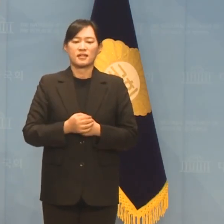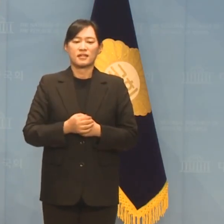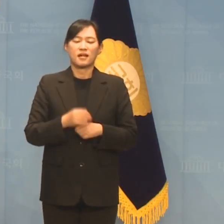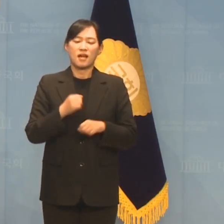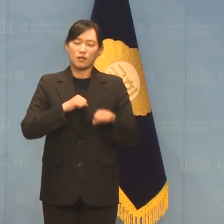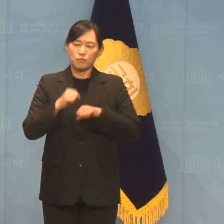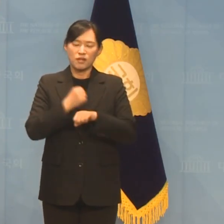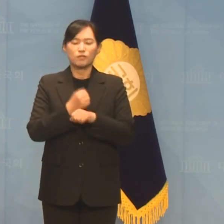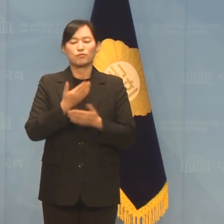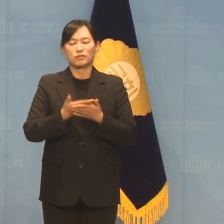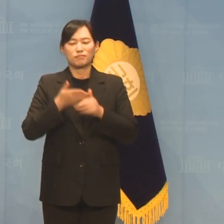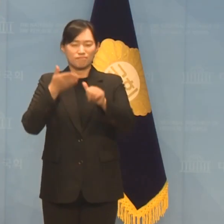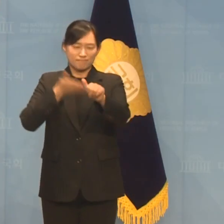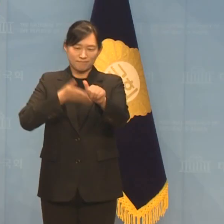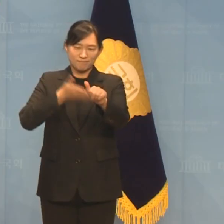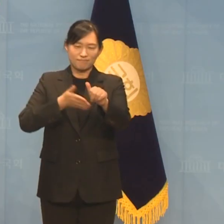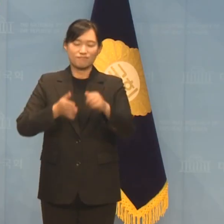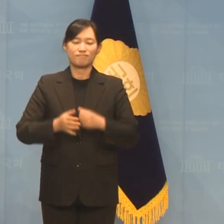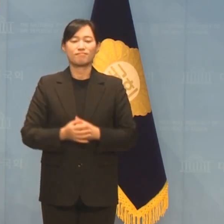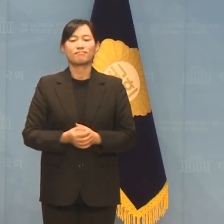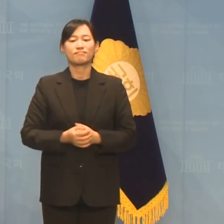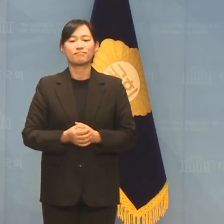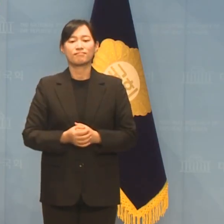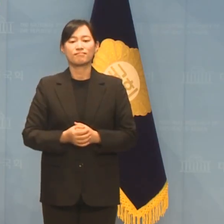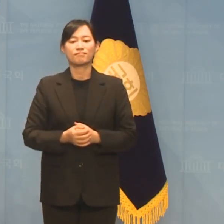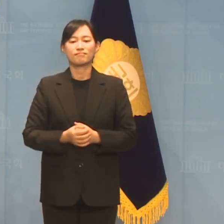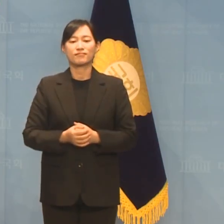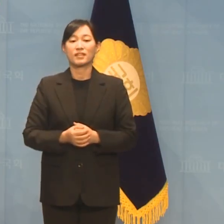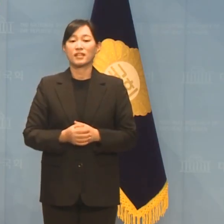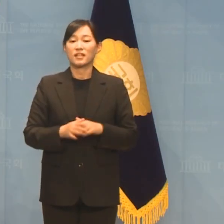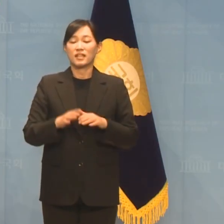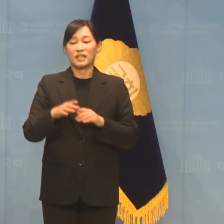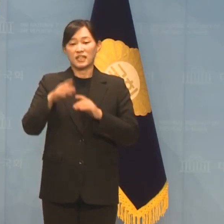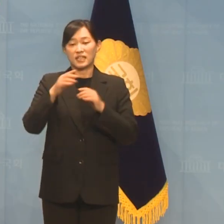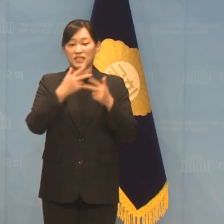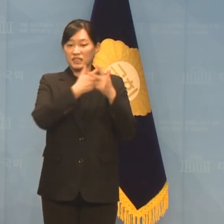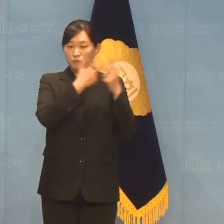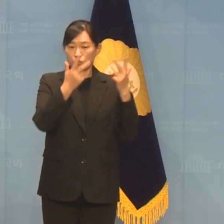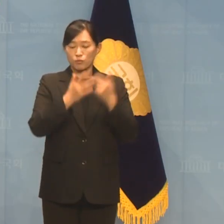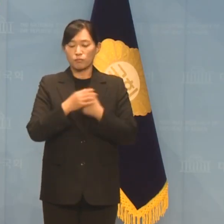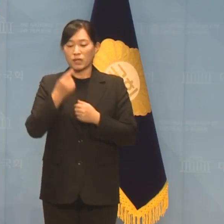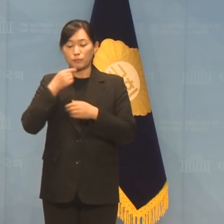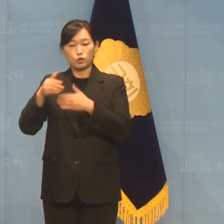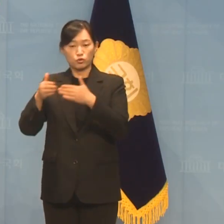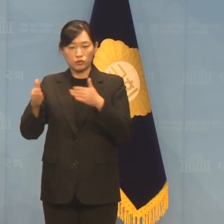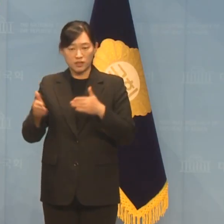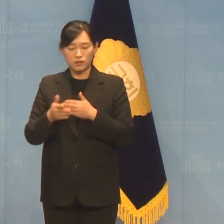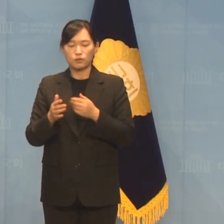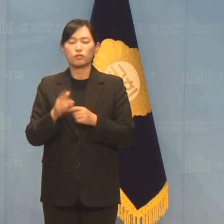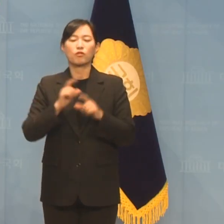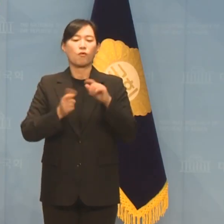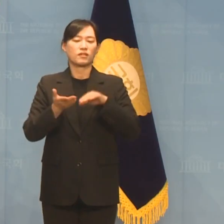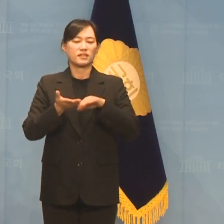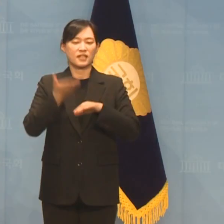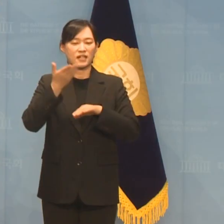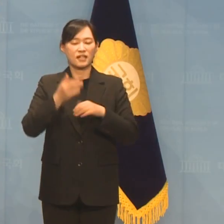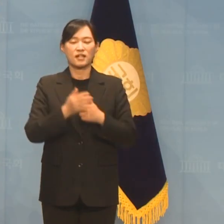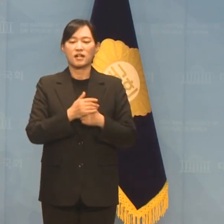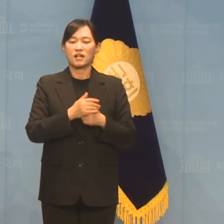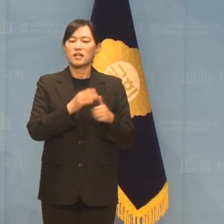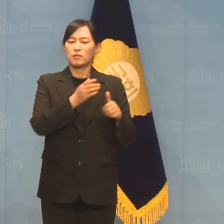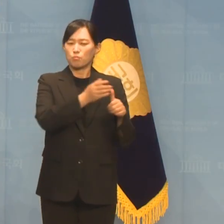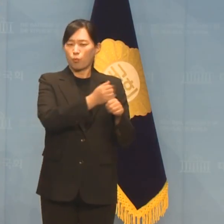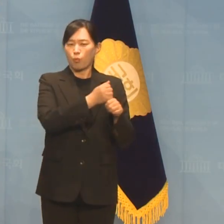주실 것을 요청합니다. 아울러 이재명 대표와 민주당에서도 더 이상 북한군 포로 송환